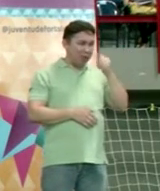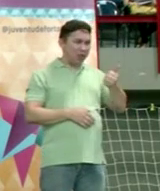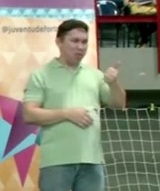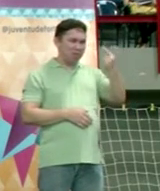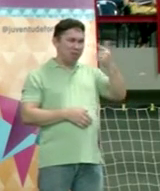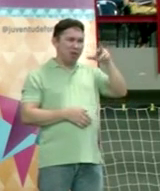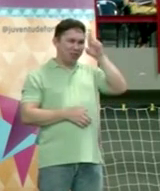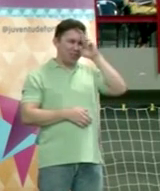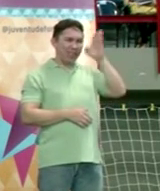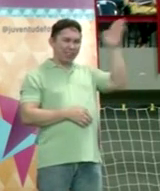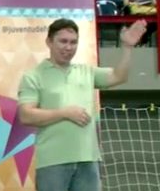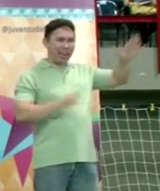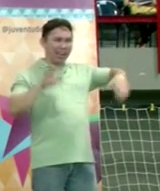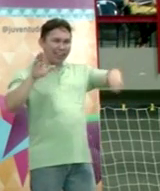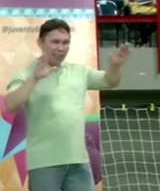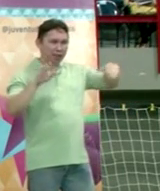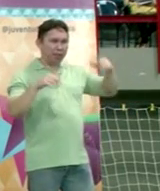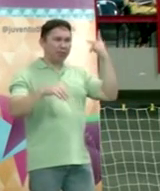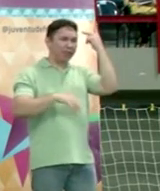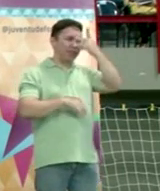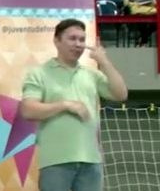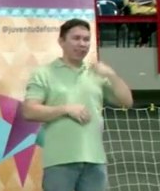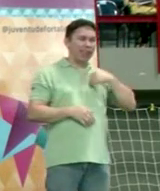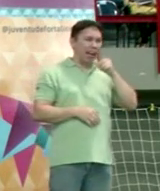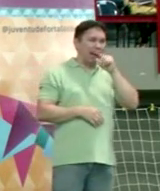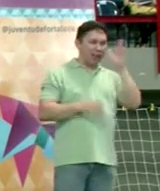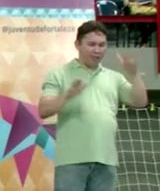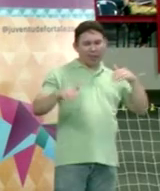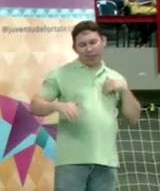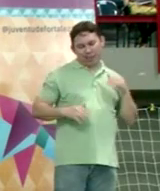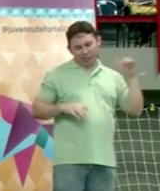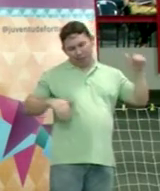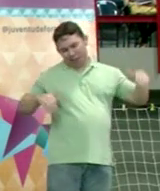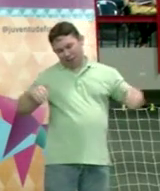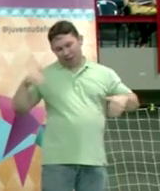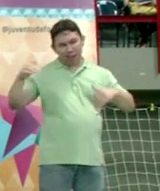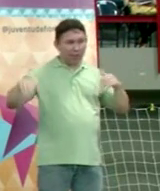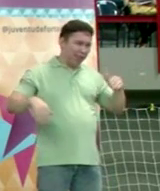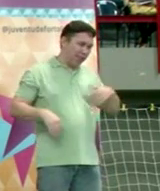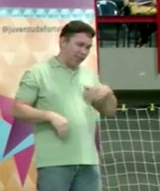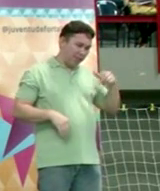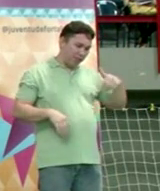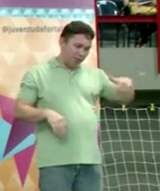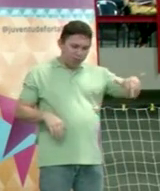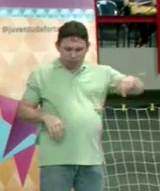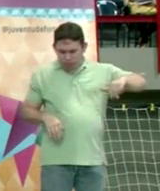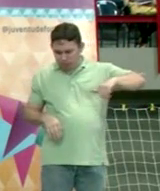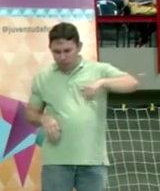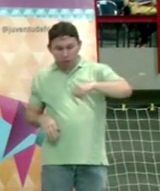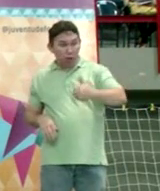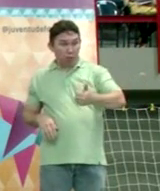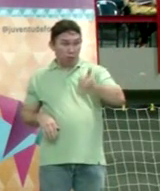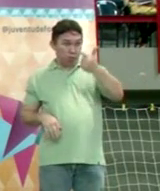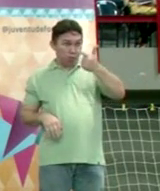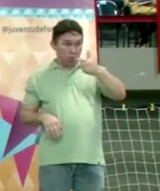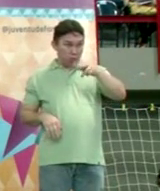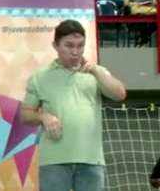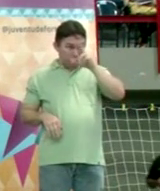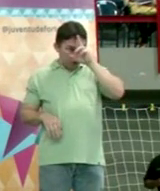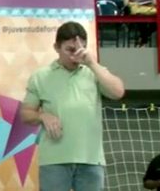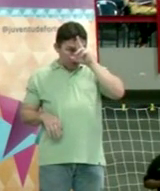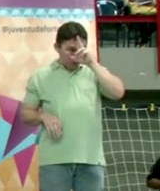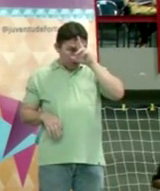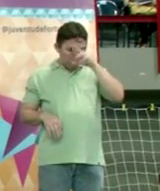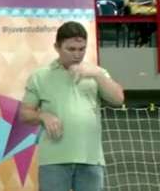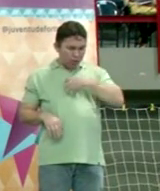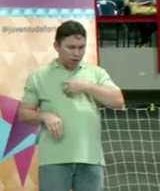praia. Aí o cara vai, toma um banho de mar. Quando ele sai meio-dia, que ele sai do